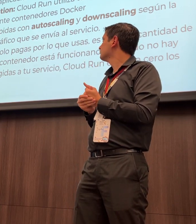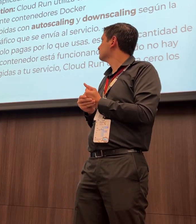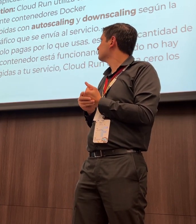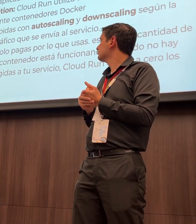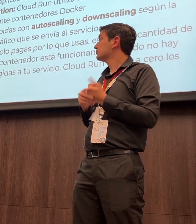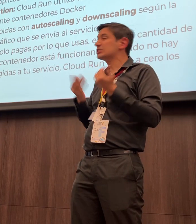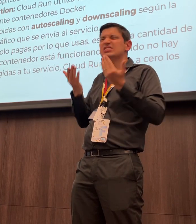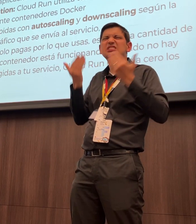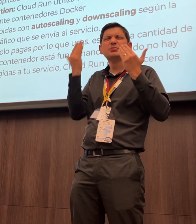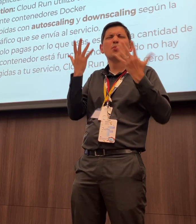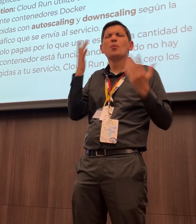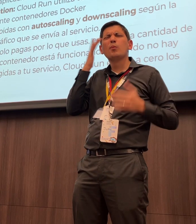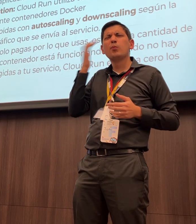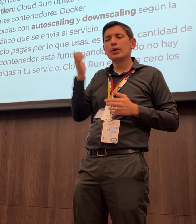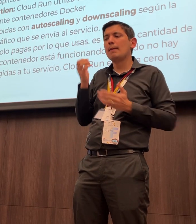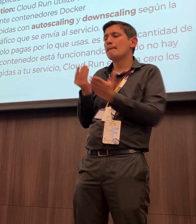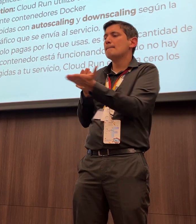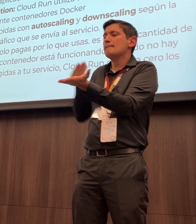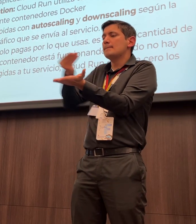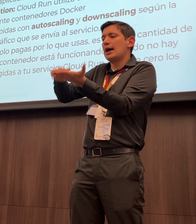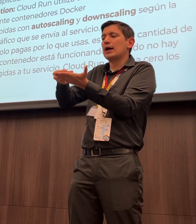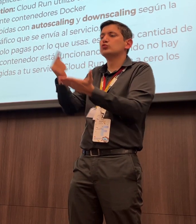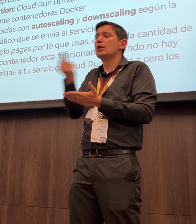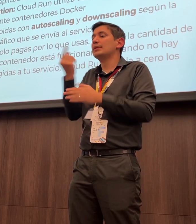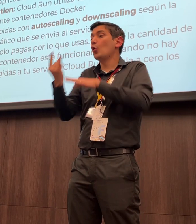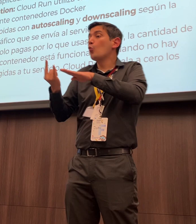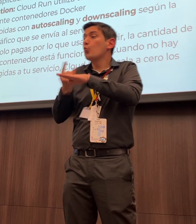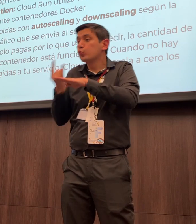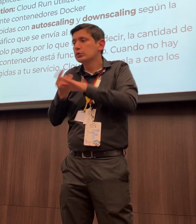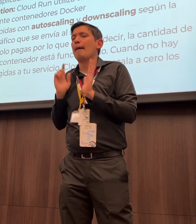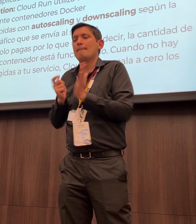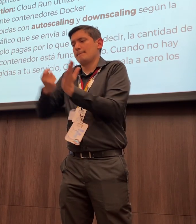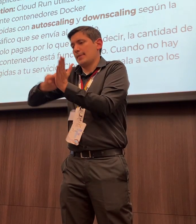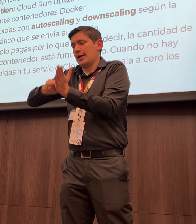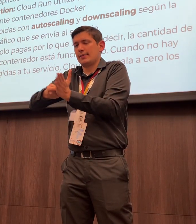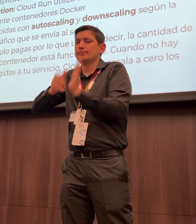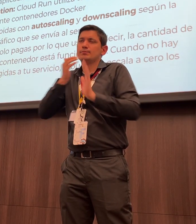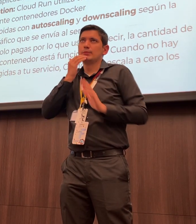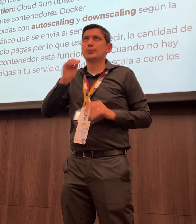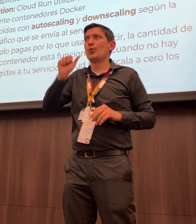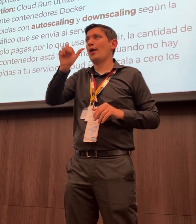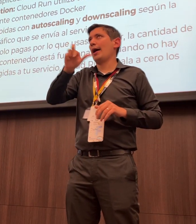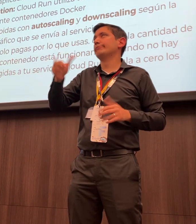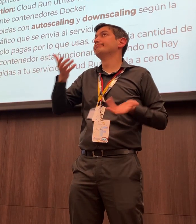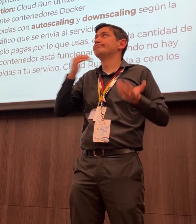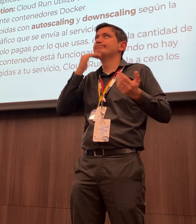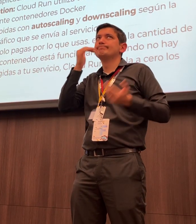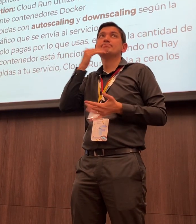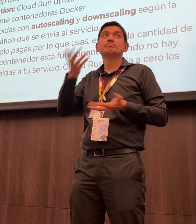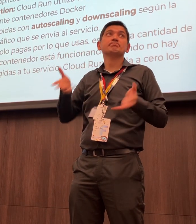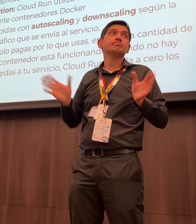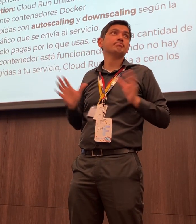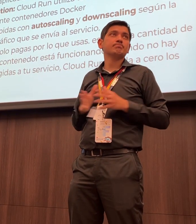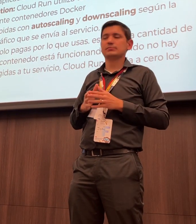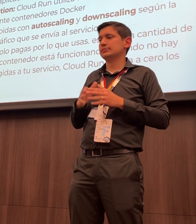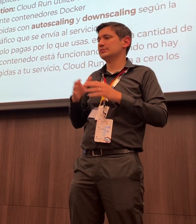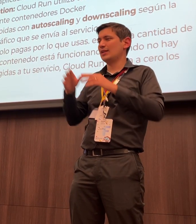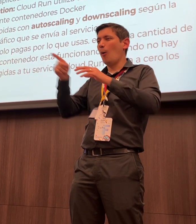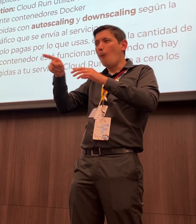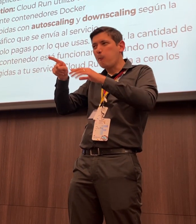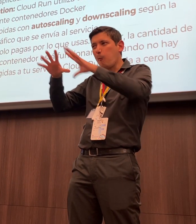la ventaja que trae es que vamos a estar pagando simplemente por lo que vamos a usar. Es decir, si ustedes tuvieran una aplicación, por ejemplo, en el